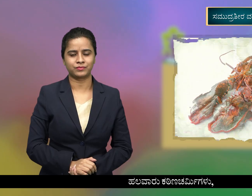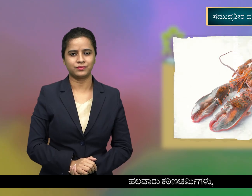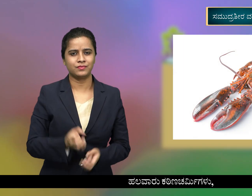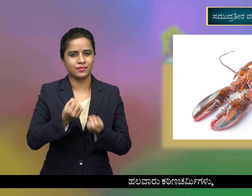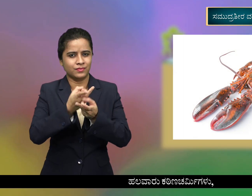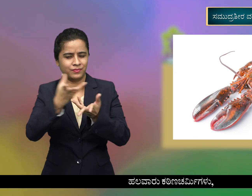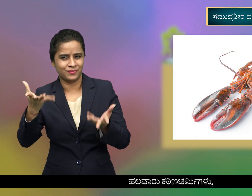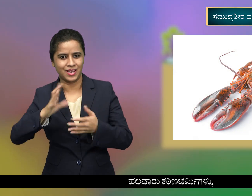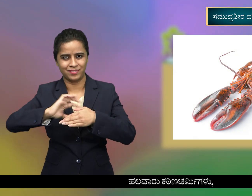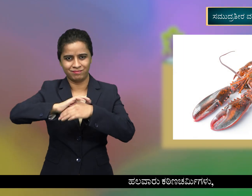ಹಲವಾರು ಕಠಿಣ ಚರ್ಮಿಗಳು,